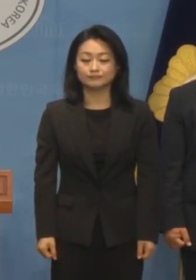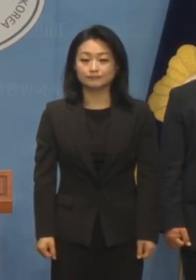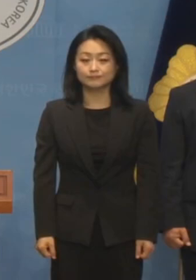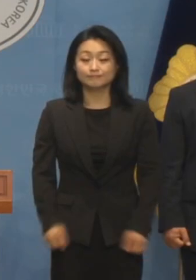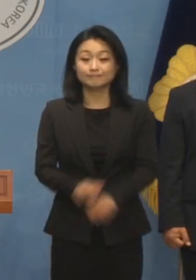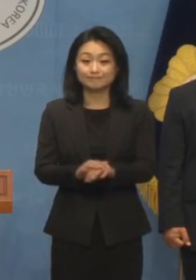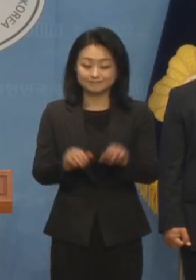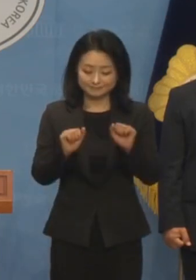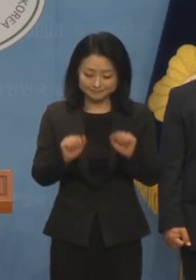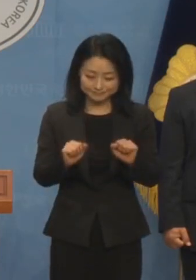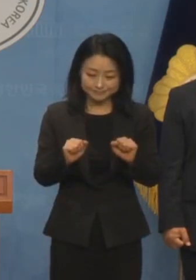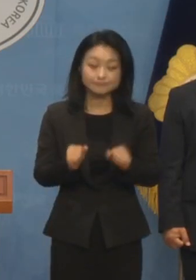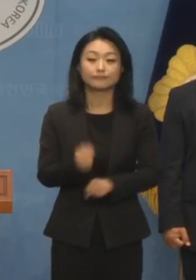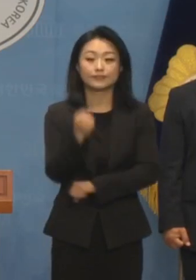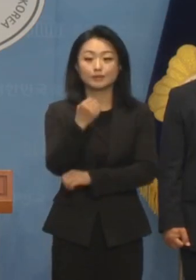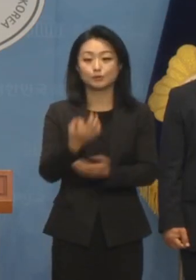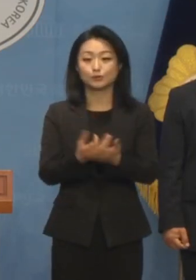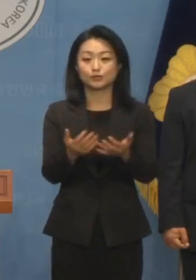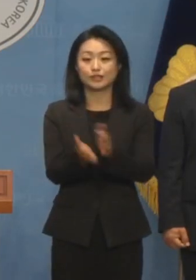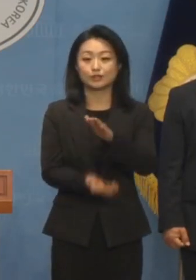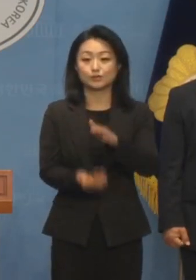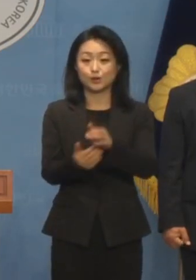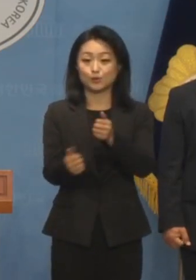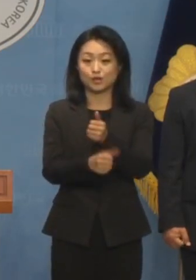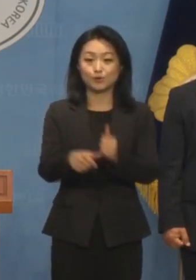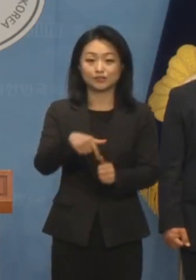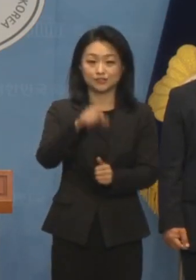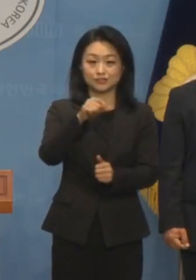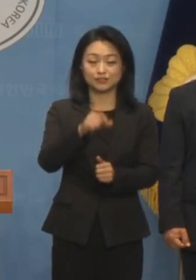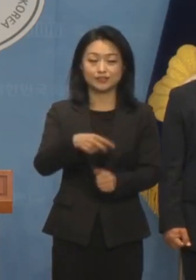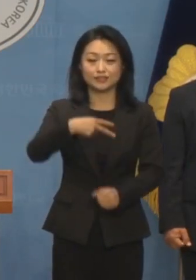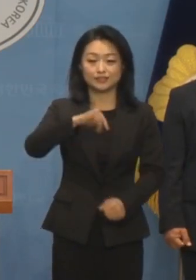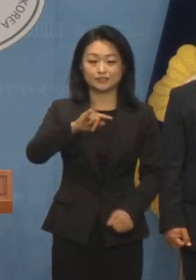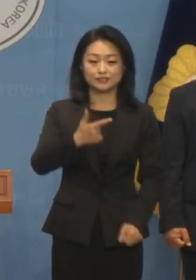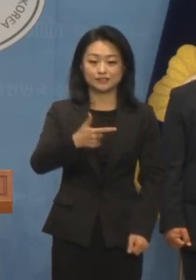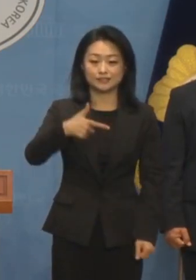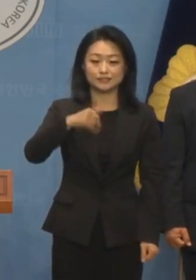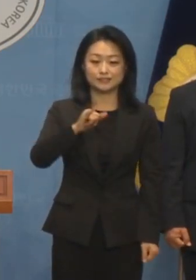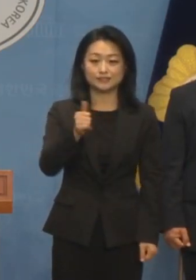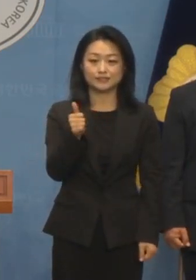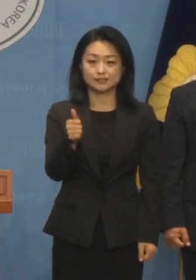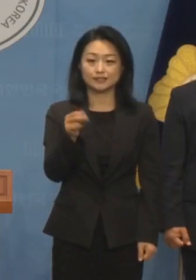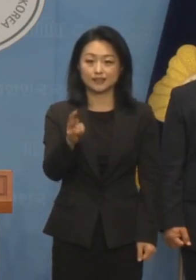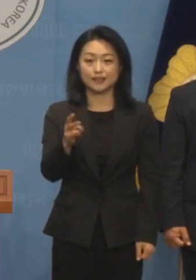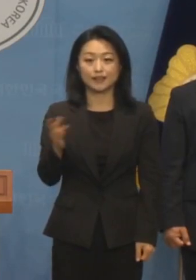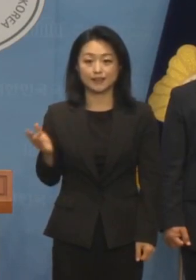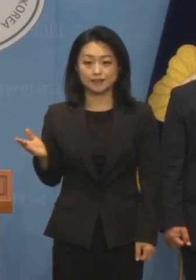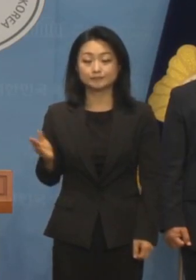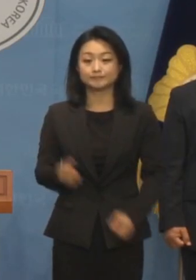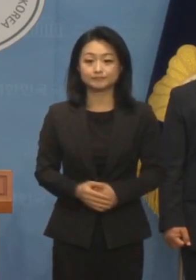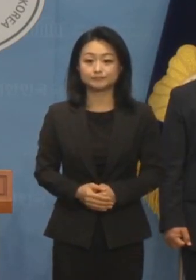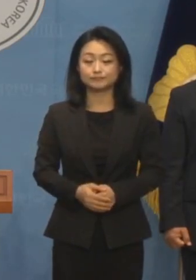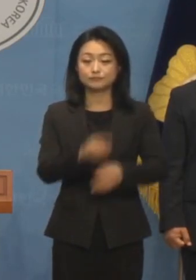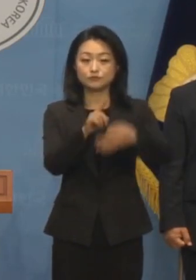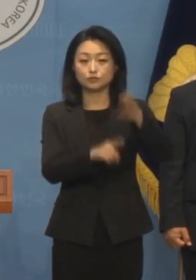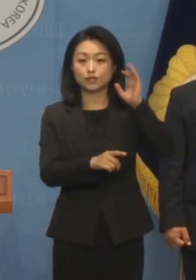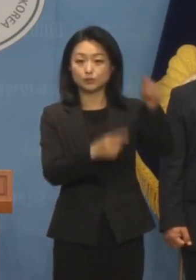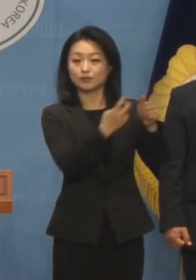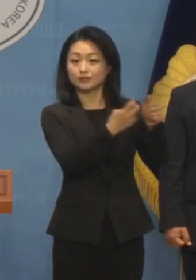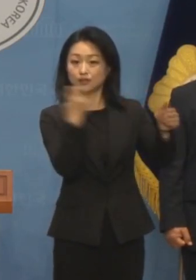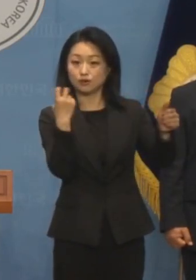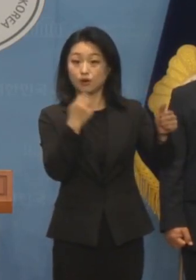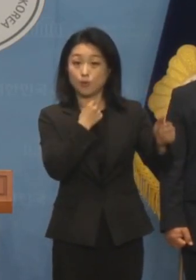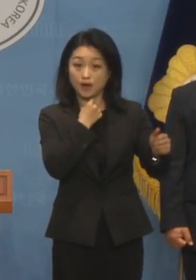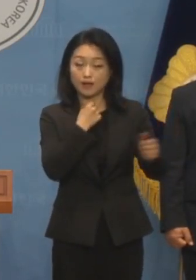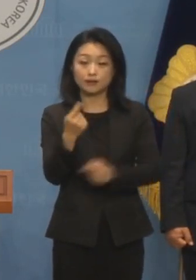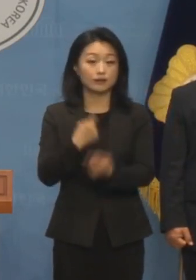네, 안녕하십니까. 기본소득당 최고위원으로 선출된 신지혜입니다. 윤석열 대통령 탄핵을 청원한 국민